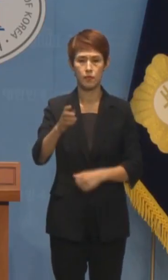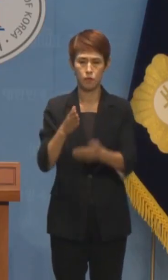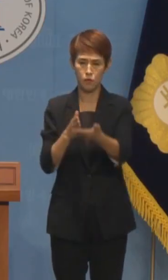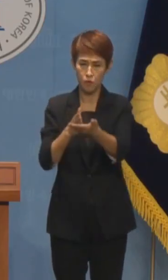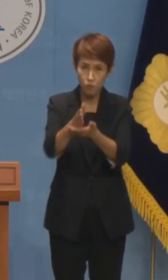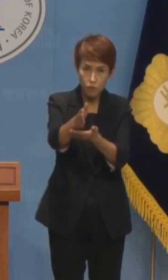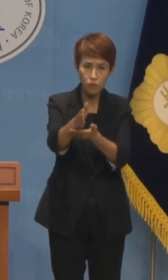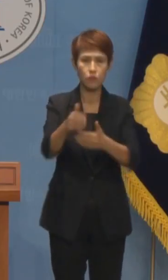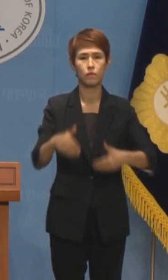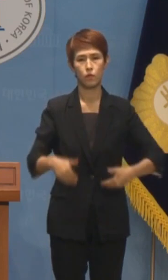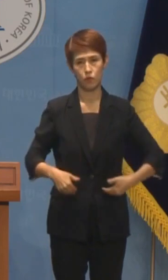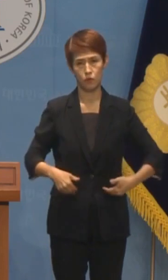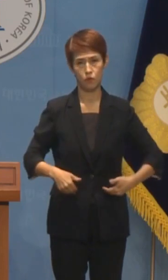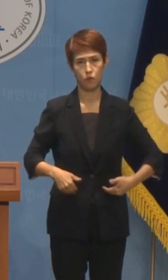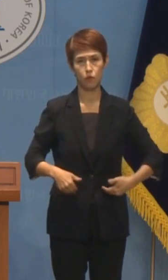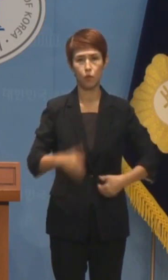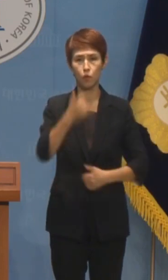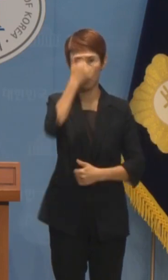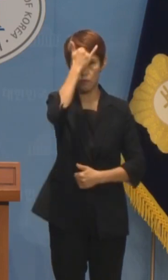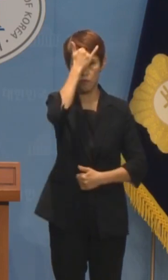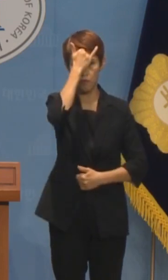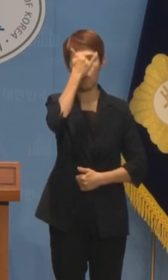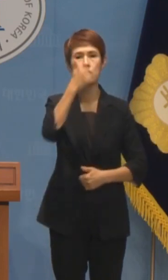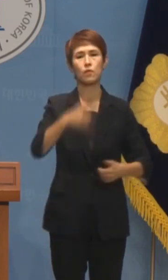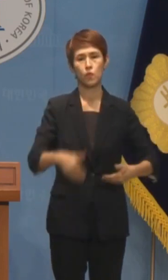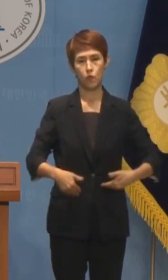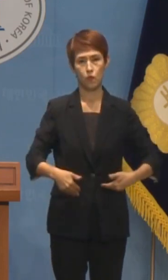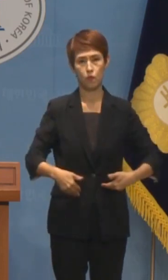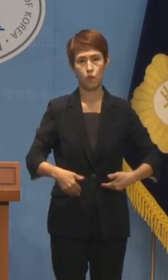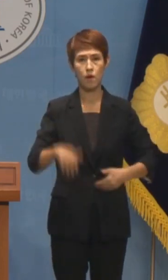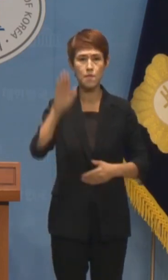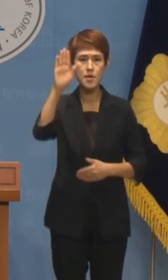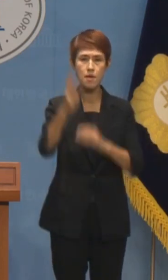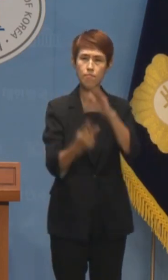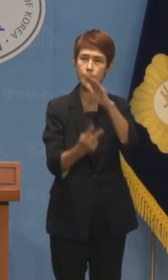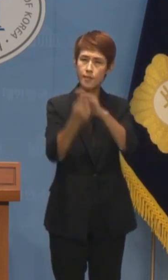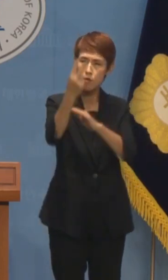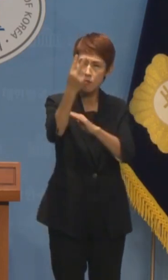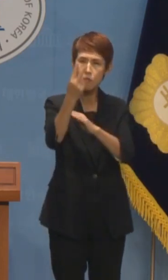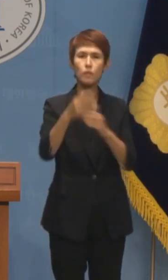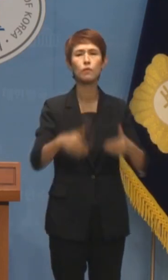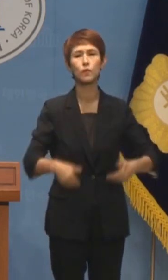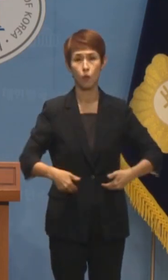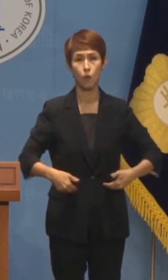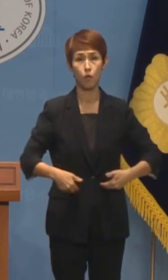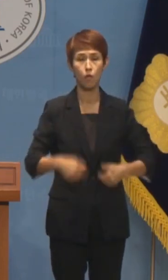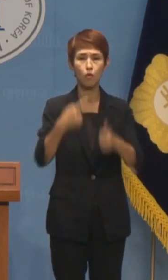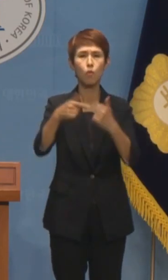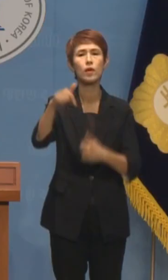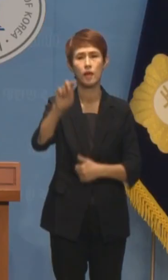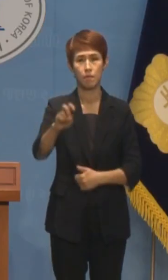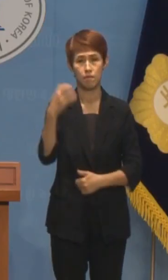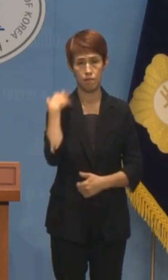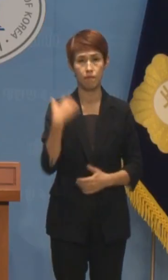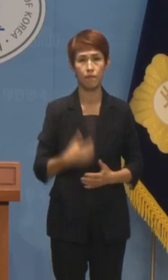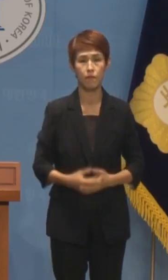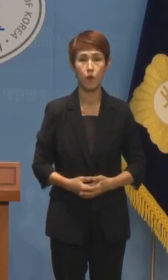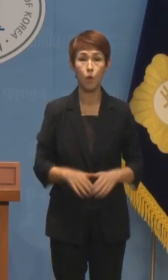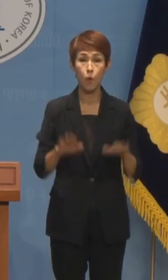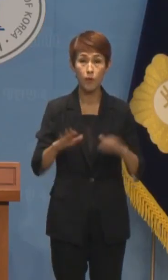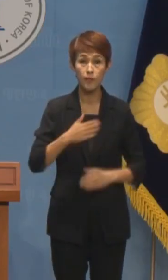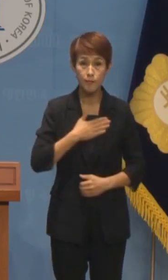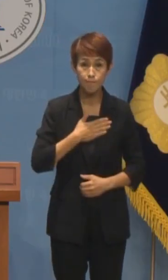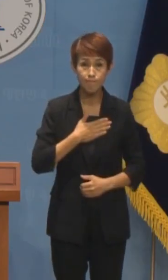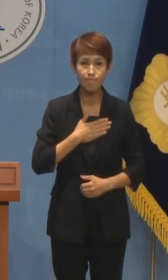전문성과 떳떳한 도덕성, 그리고 철저한 미래 비전을 필요로 하기 때문입니다. 저는 오늘